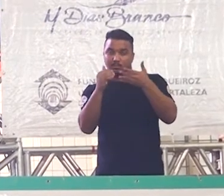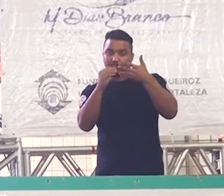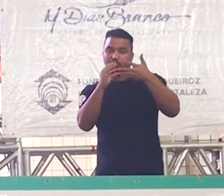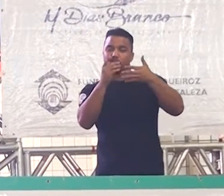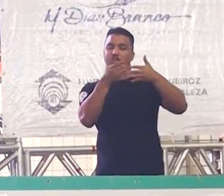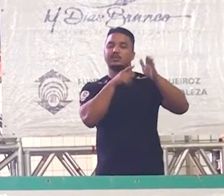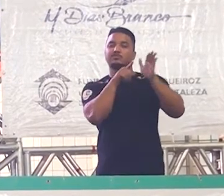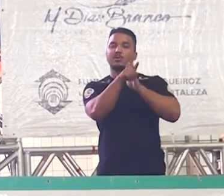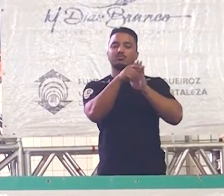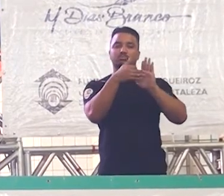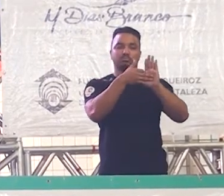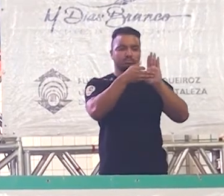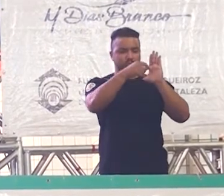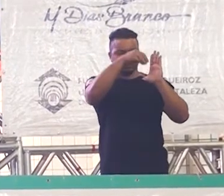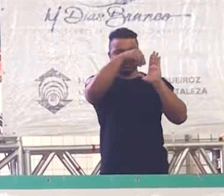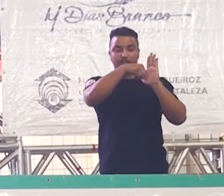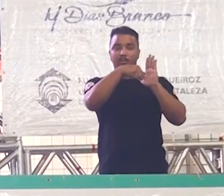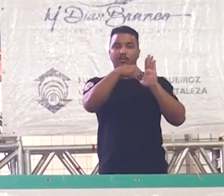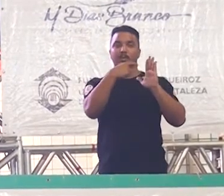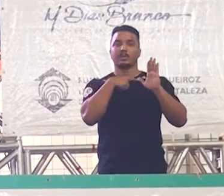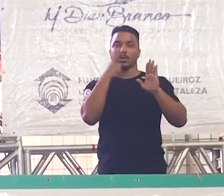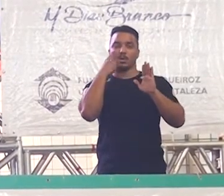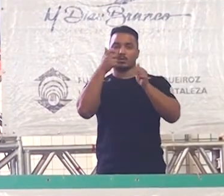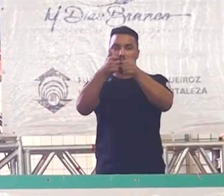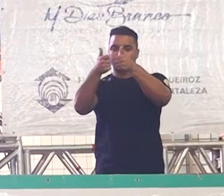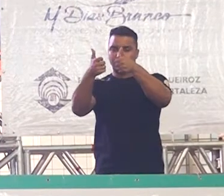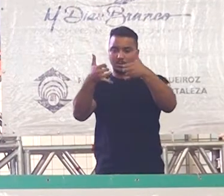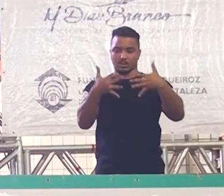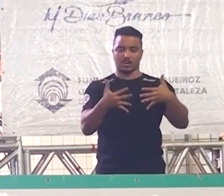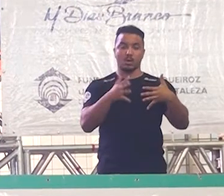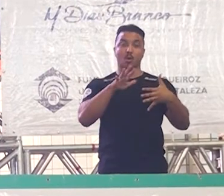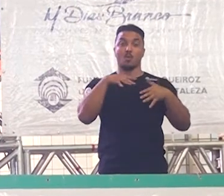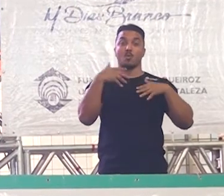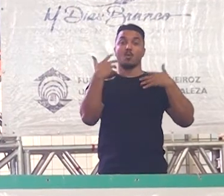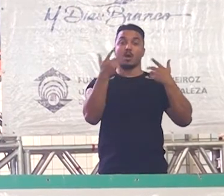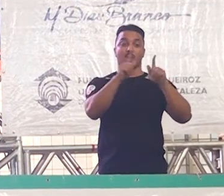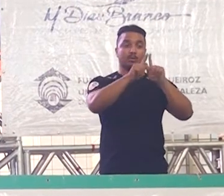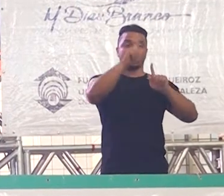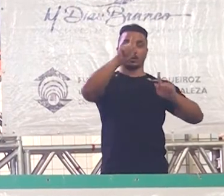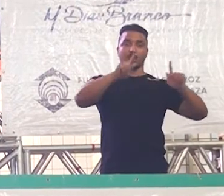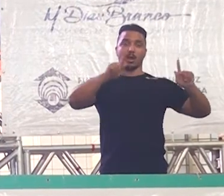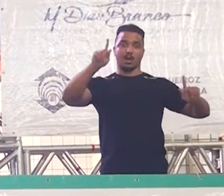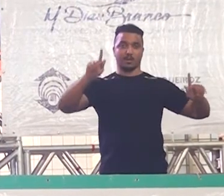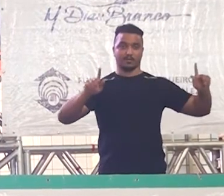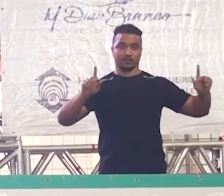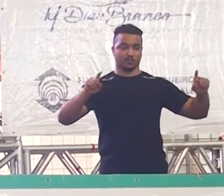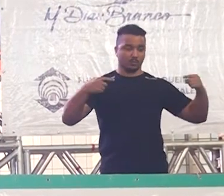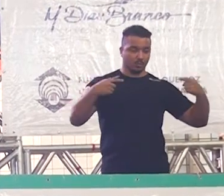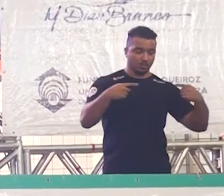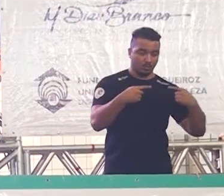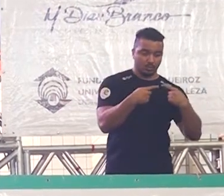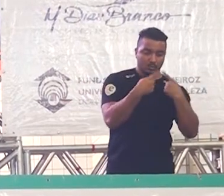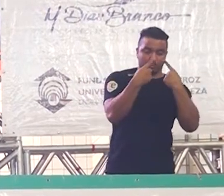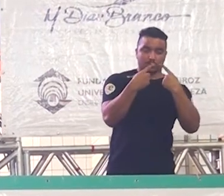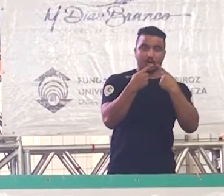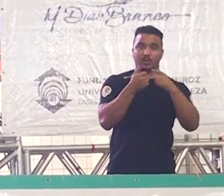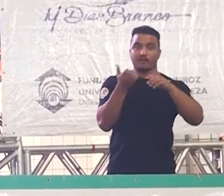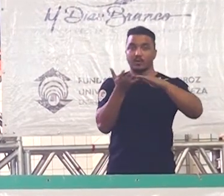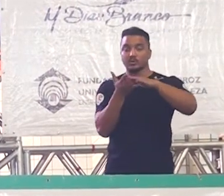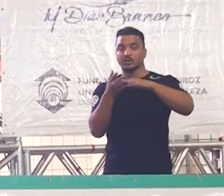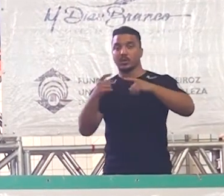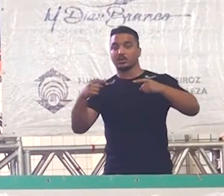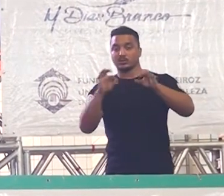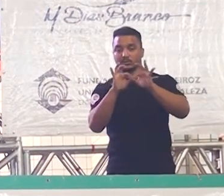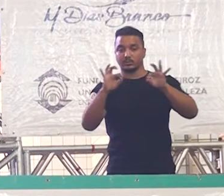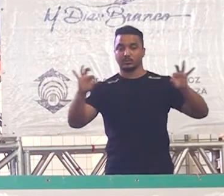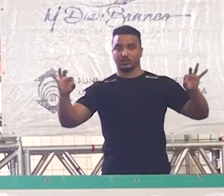pergunta. Considerando a situação descrita, qual o esboço gráfico que representa a velocidade em função